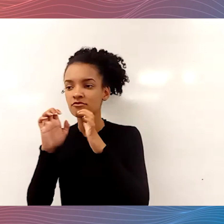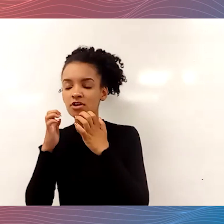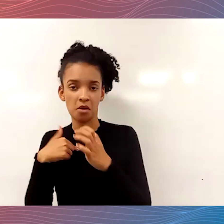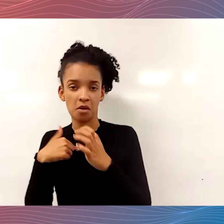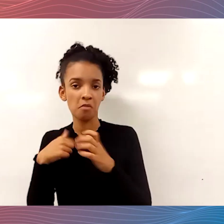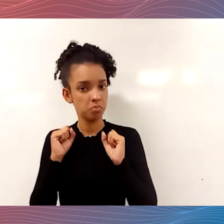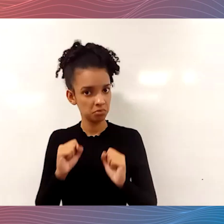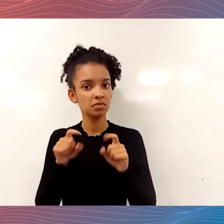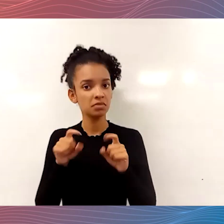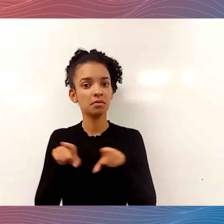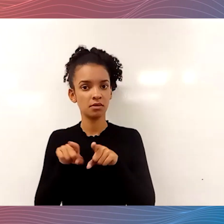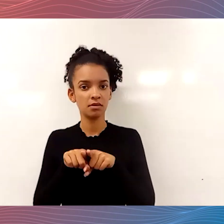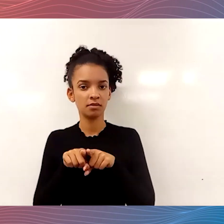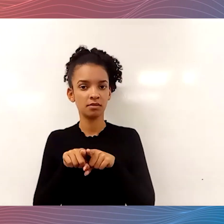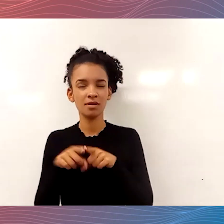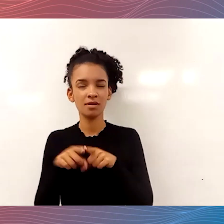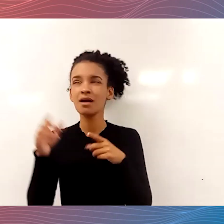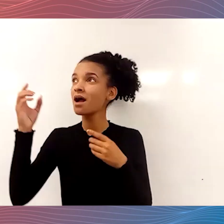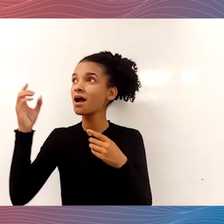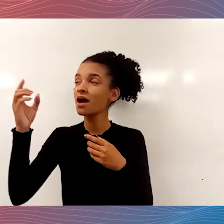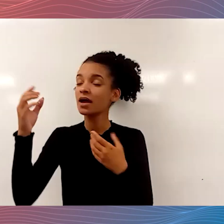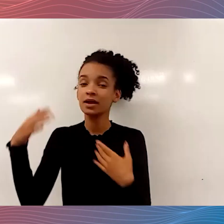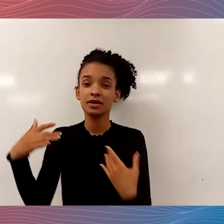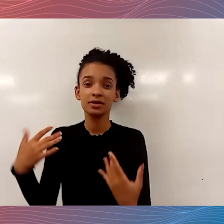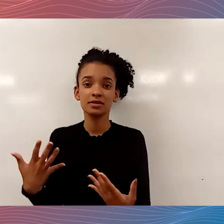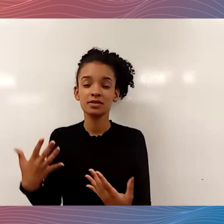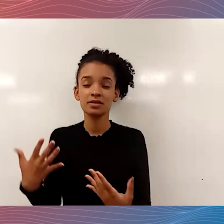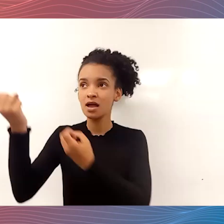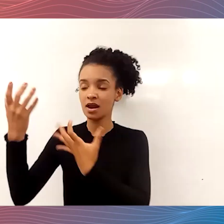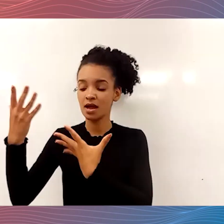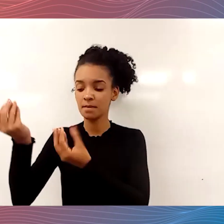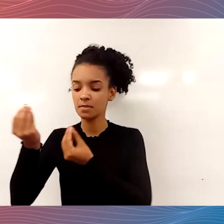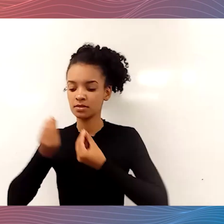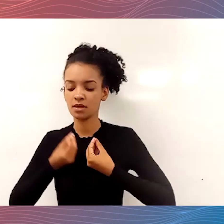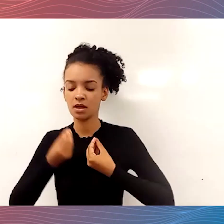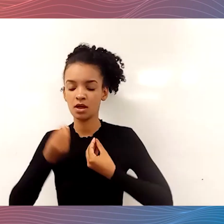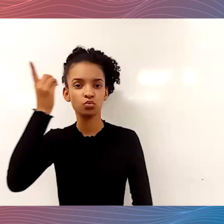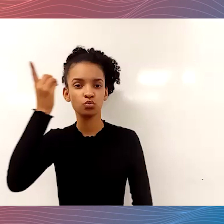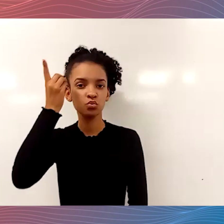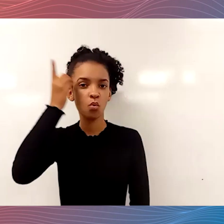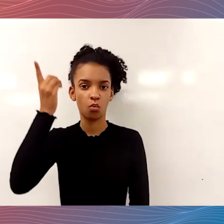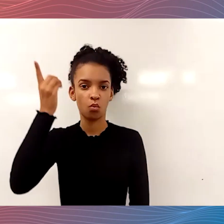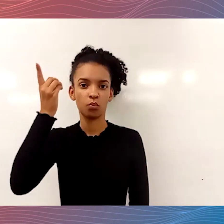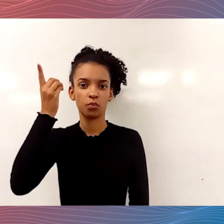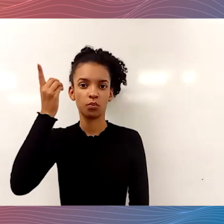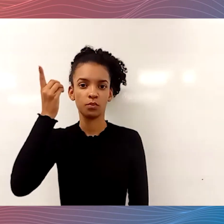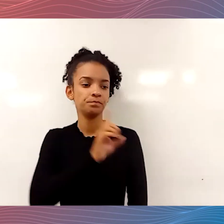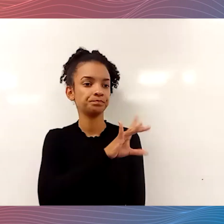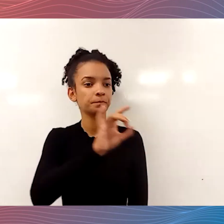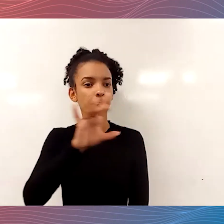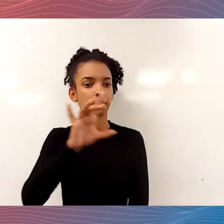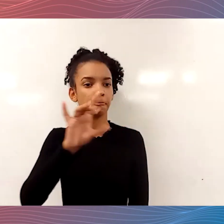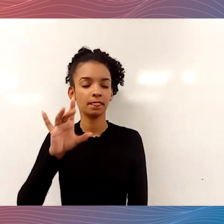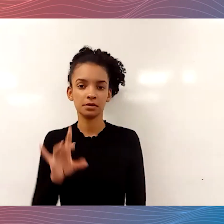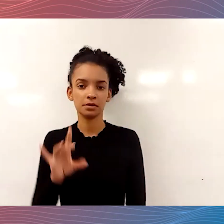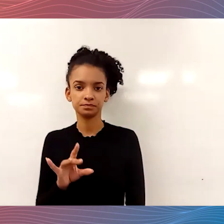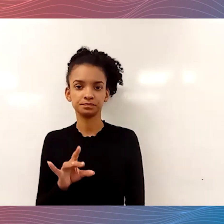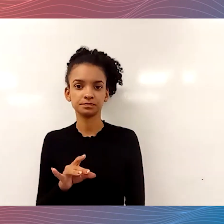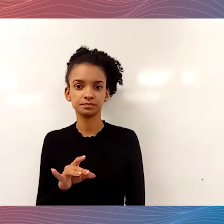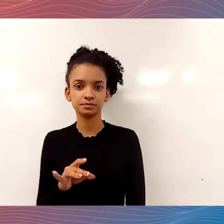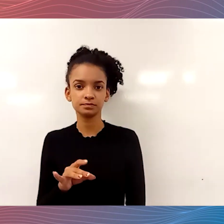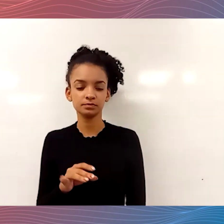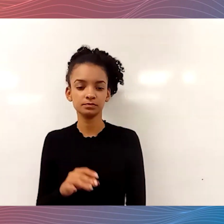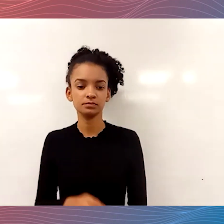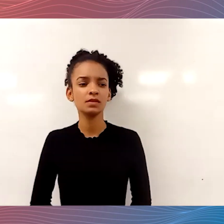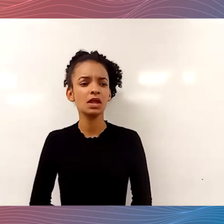a graça nos deu dons ao corpo, aos membros do corpo, para o funcionamento dos seus membros, para a obra do ministério. Cada um de nós não está